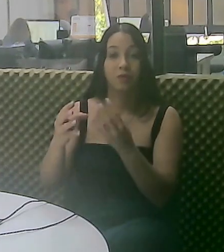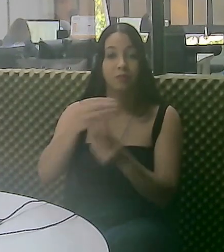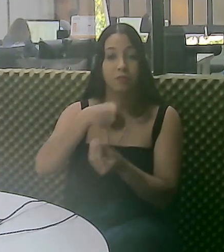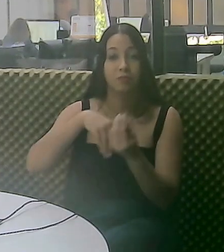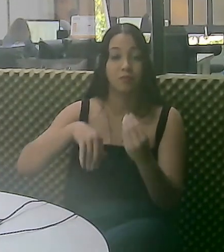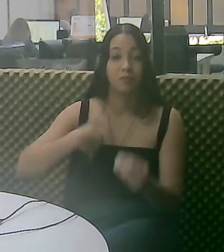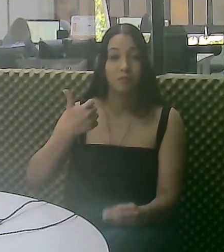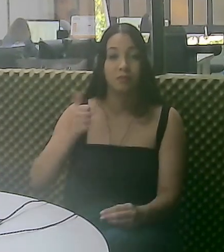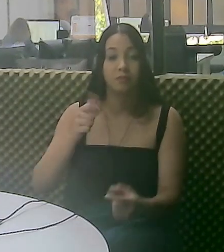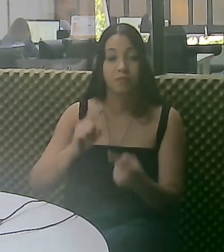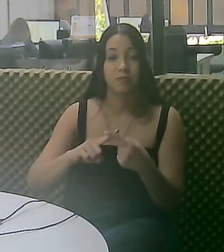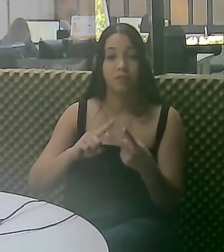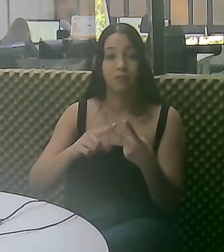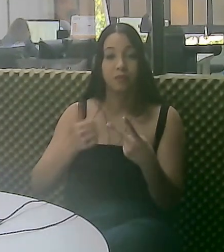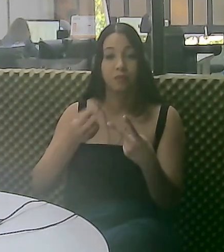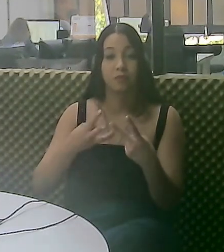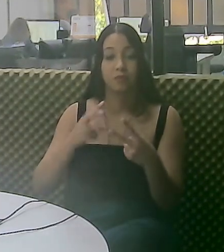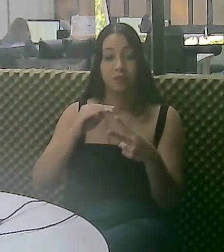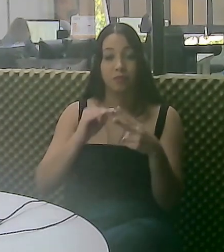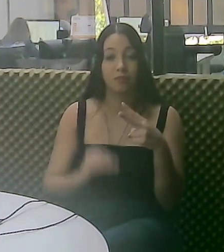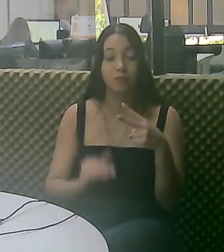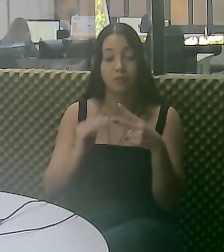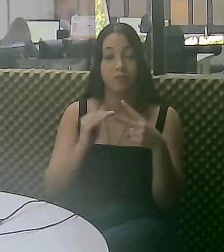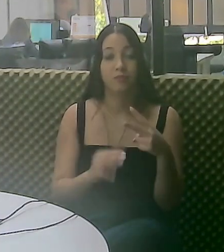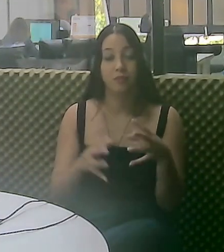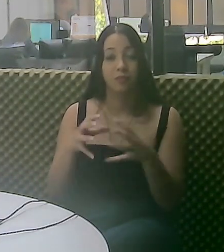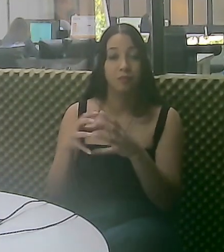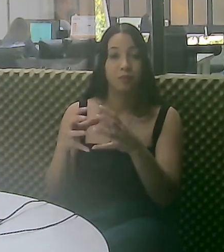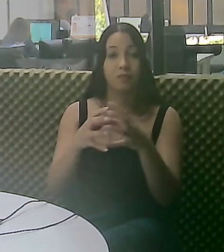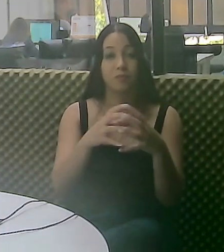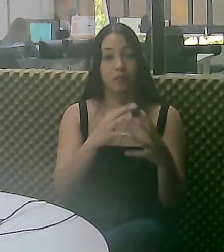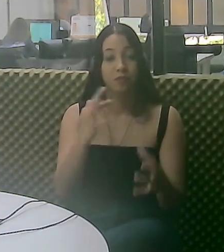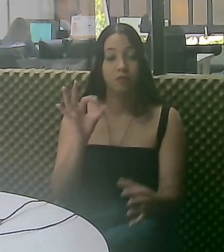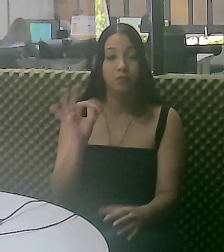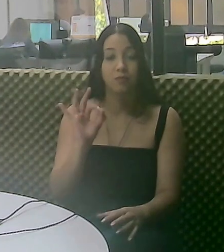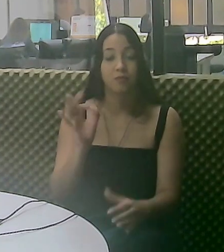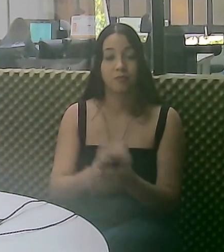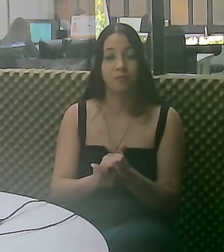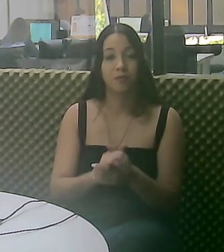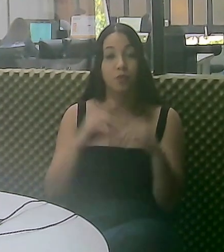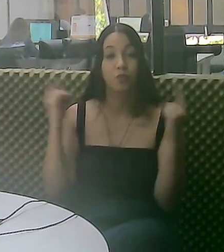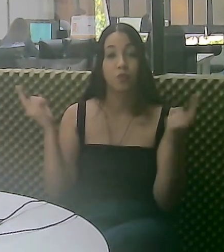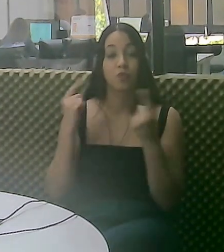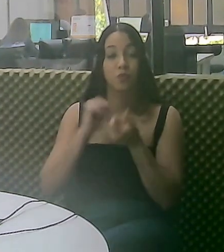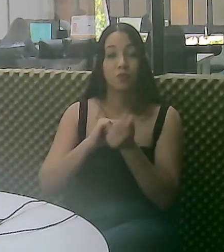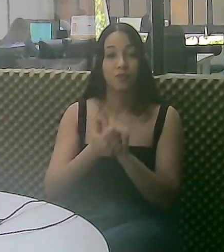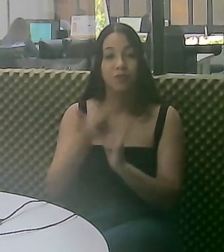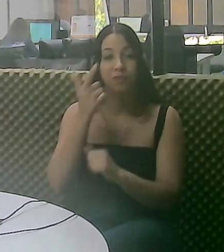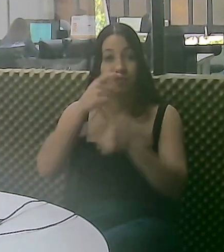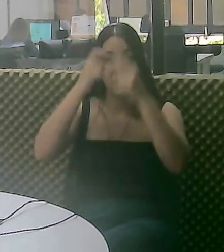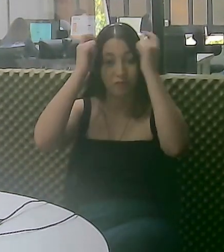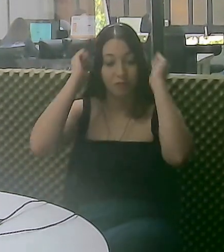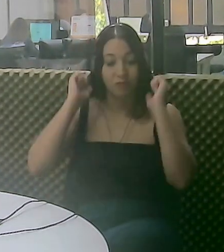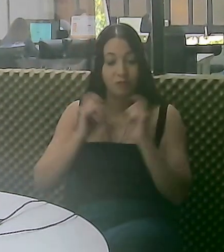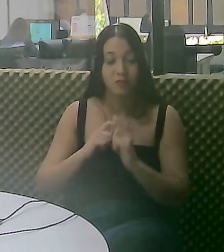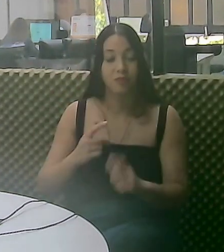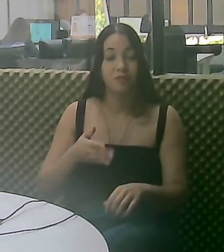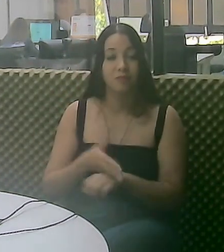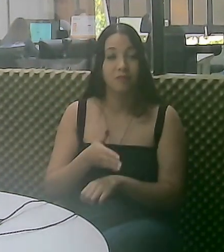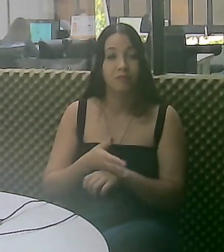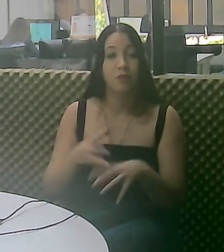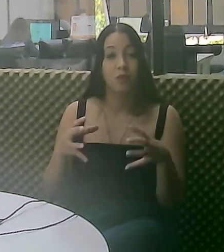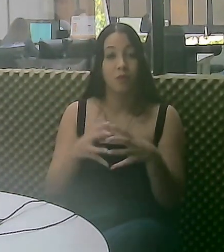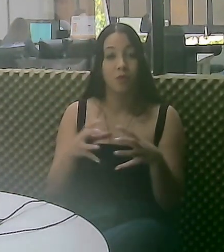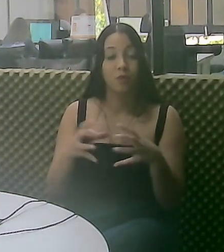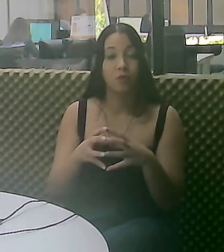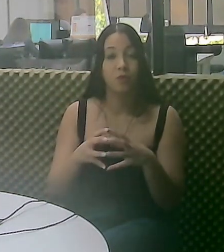categorias Sub-11 e Sub-13, de escolinhas e clubes não federados. Todos os atletas receberam medalhas de participação e as